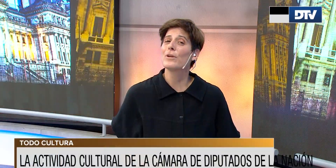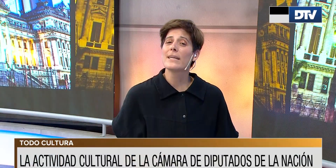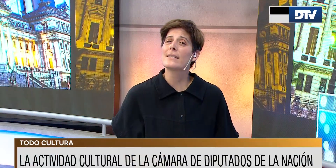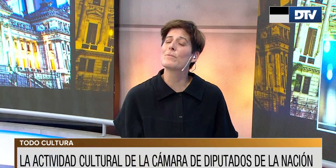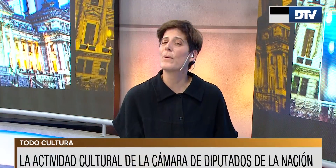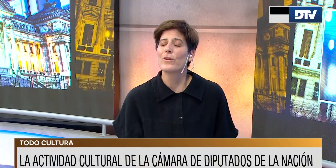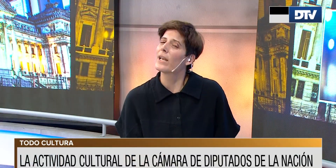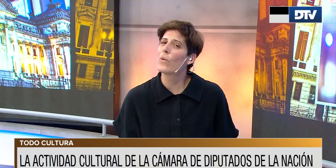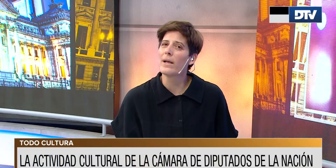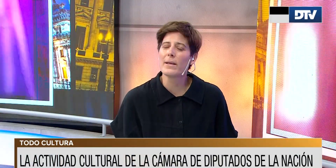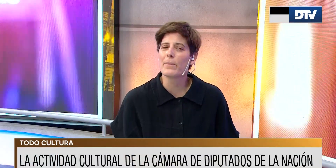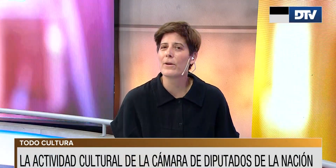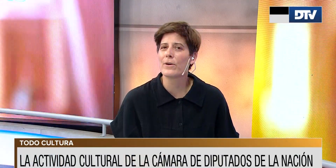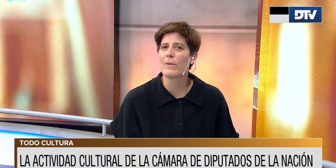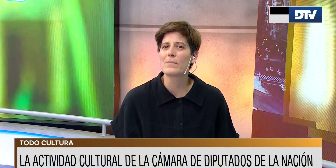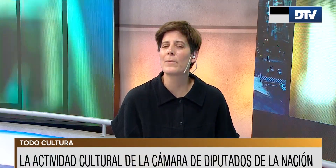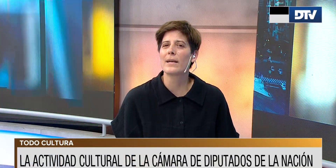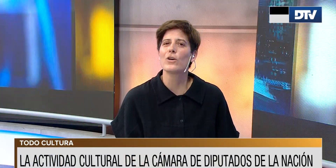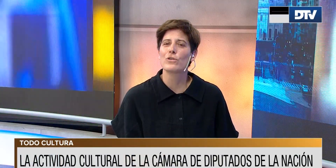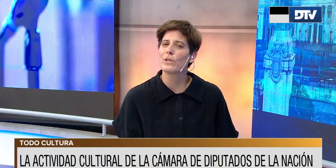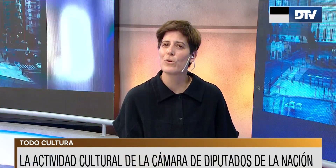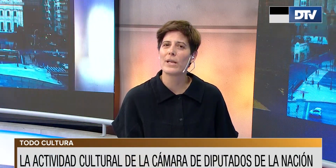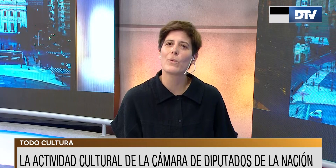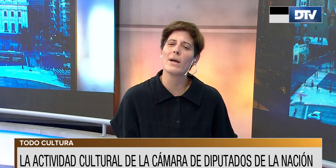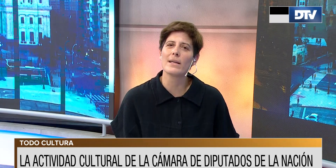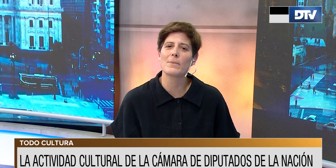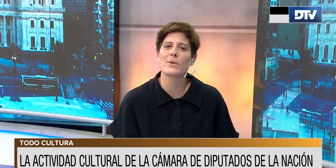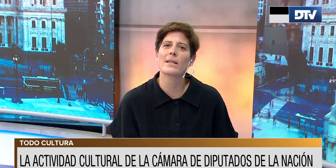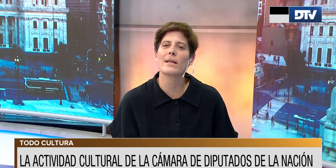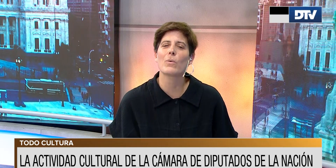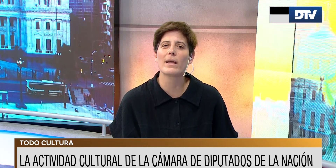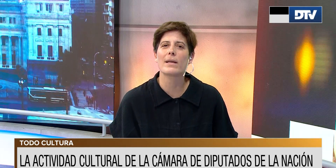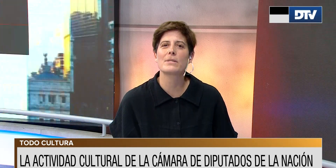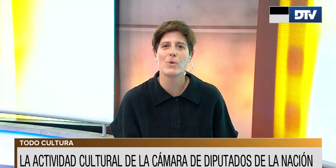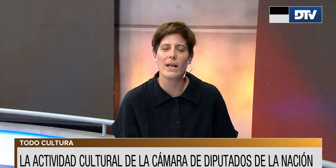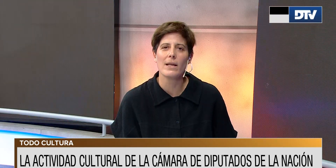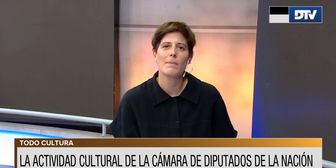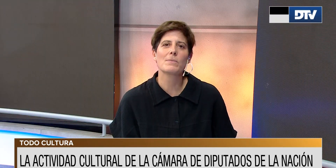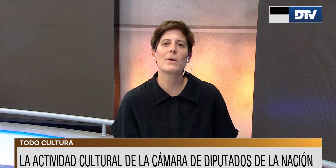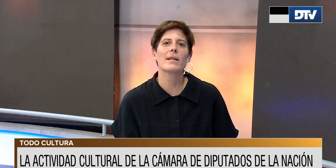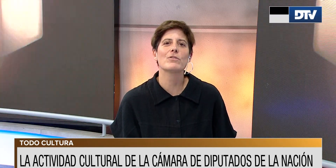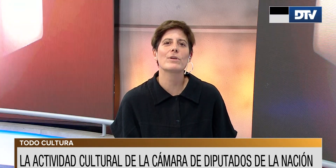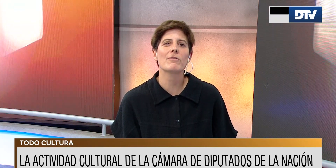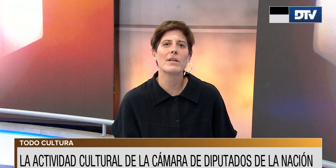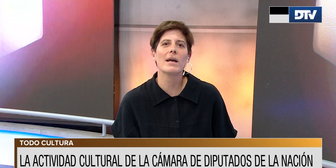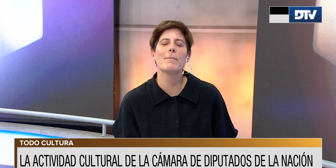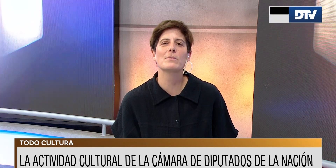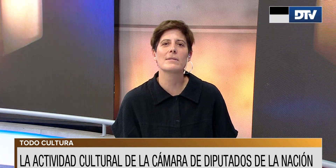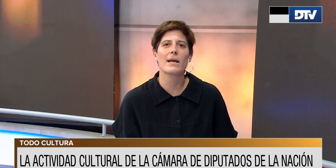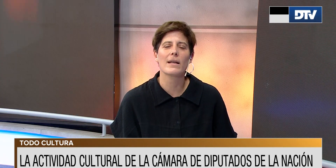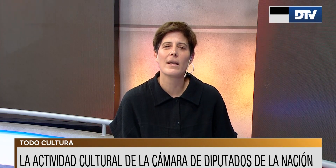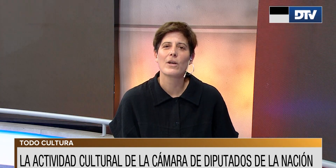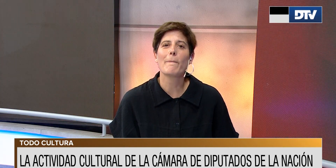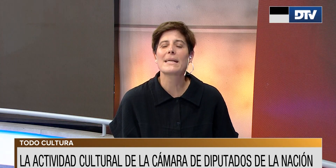En este bloque seguimos hablando de lenguaje, pero vamos a hablar de otro tipo de lenguaje. Vamos a hablar del lenguaje visual, vamos a hablar de la fotografía,